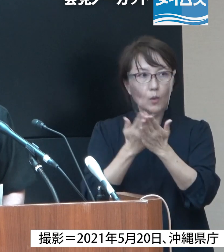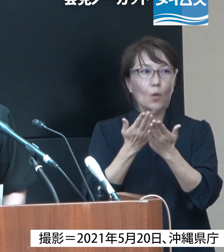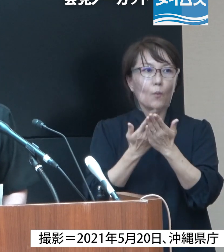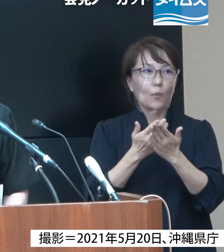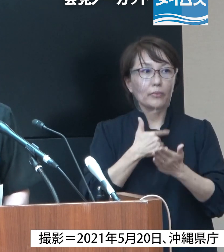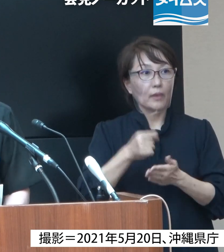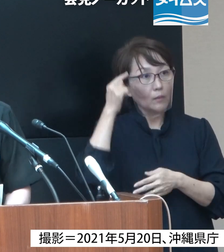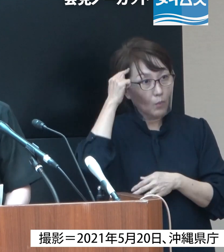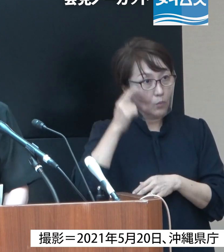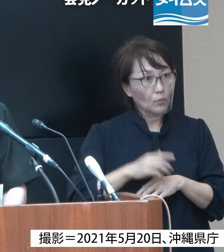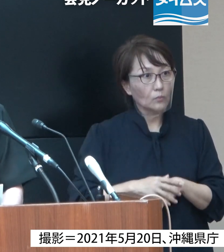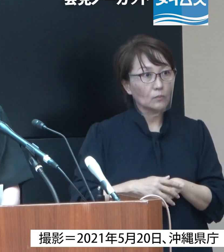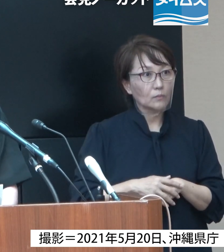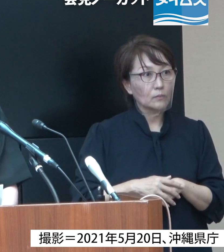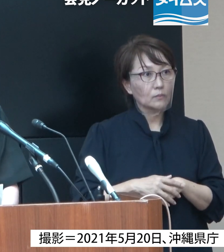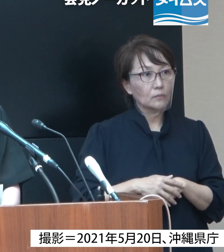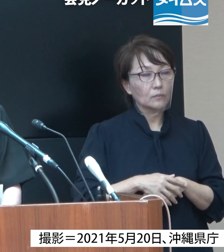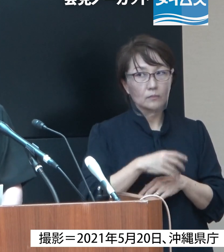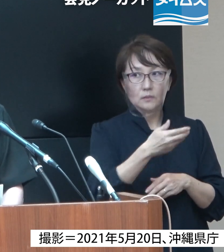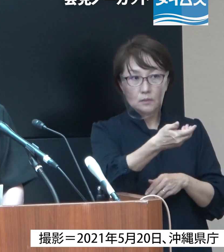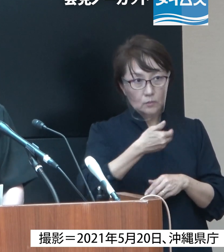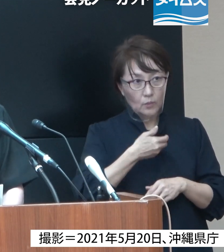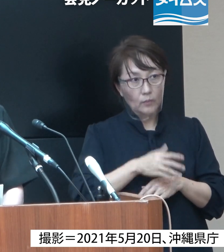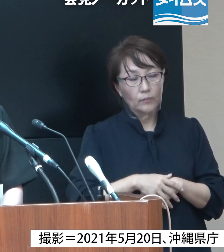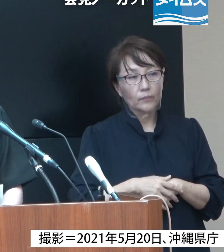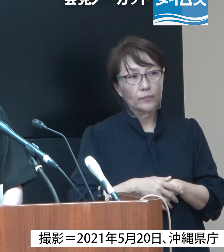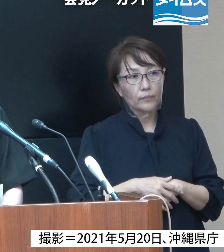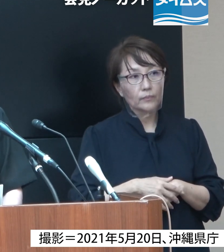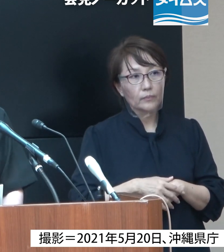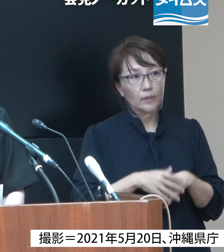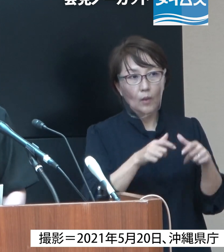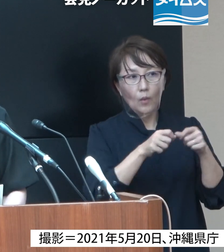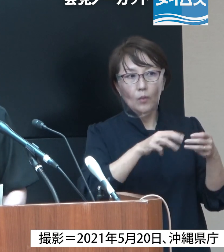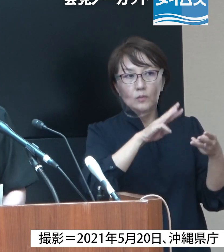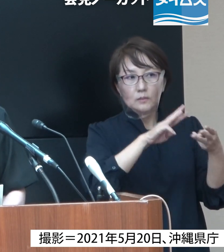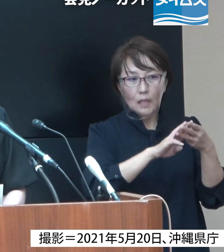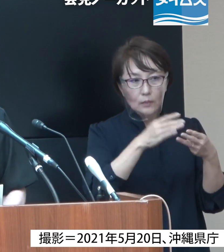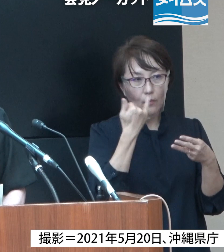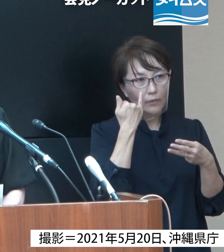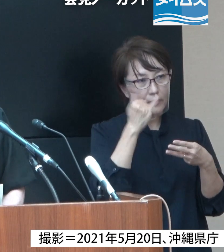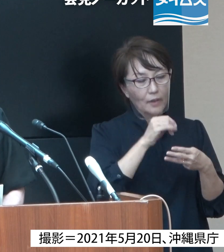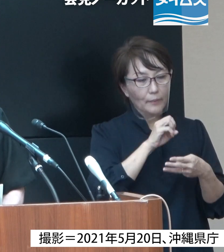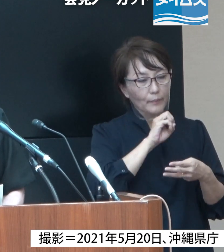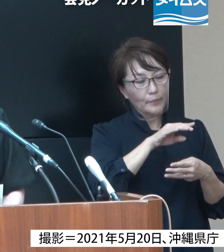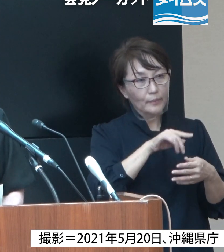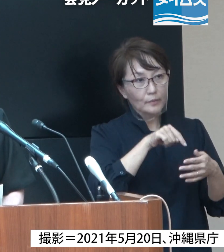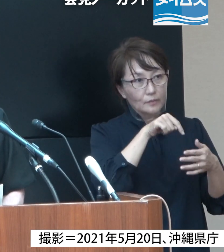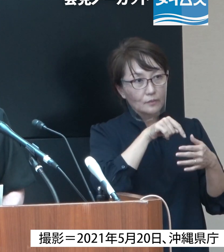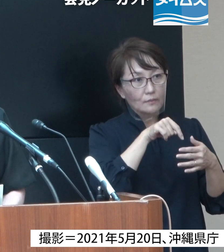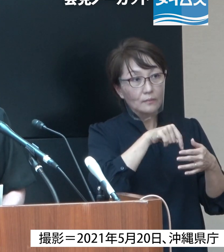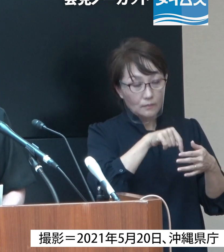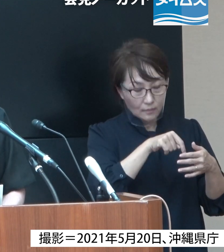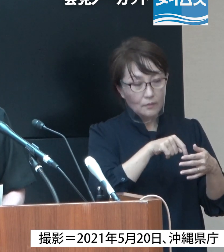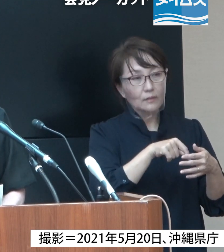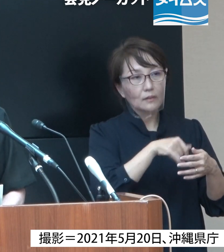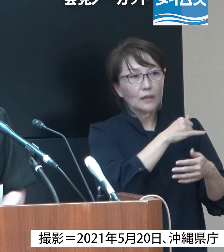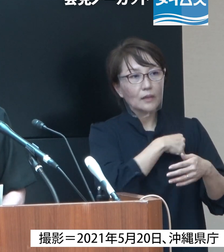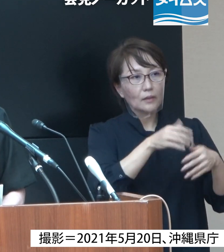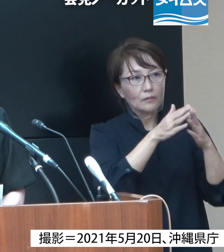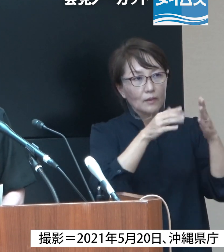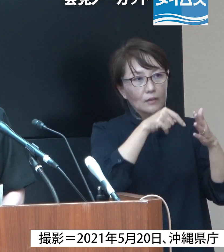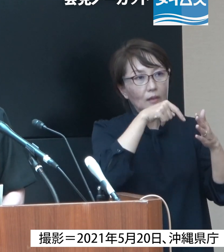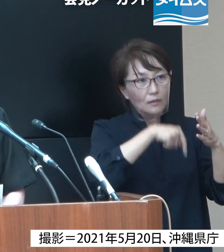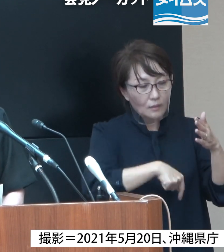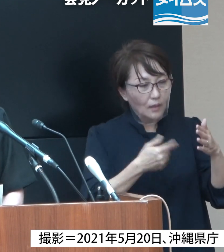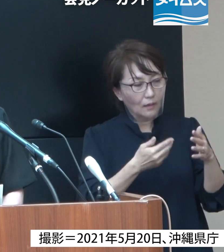したいと思います。 あと1点、細田さんの発言についてですね、あの役員会の後に記者が審議を発表